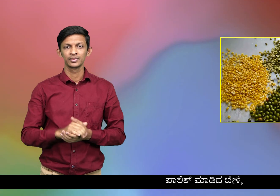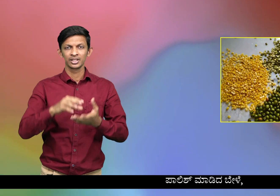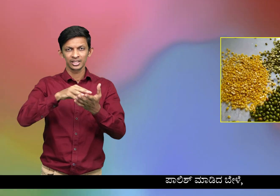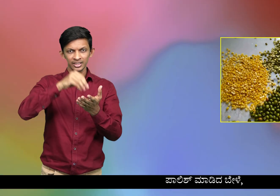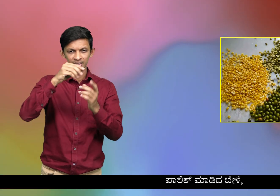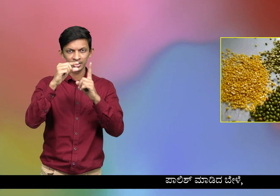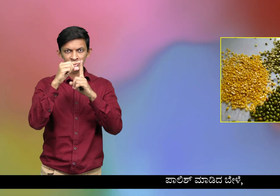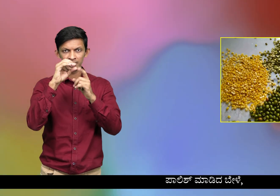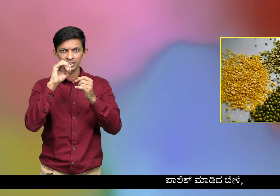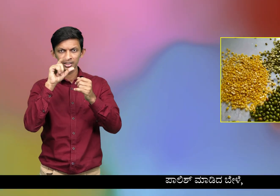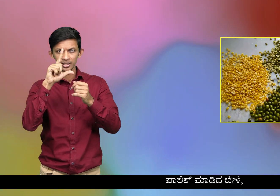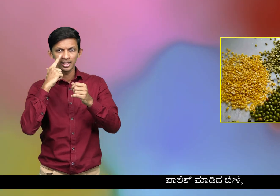ಪಾಲಿಶ್ ಮಾಡಿದ ಬೆಳೆ,